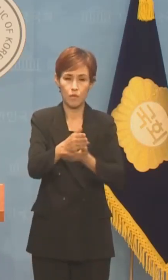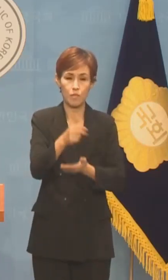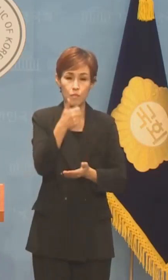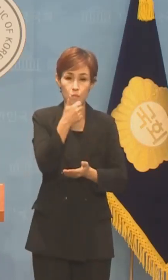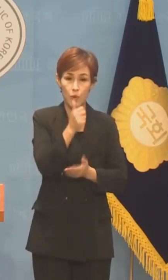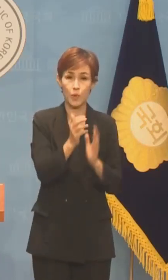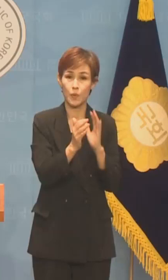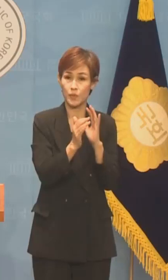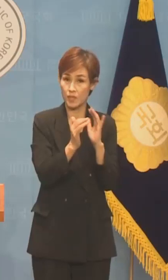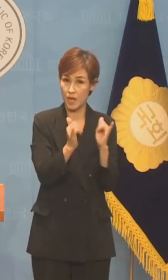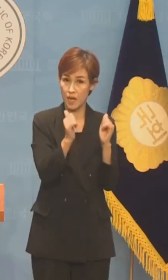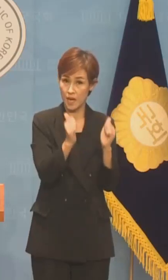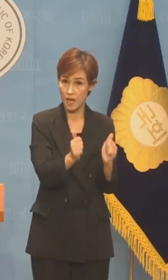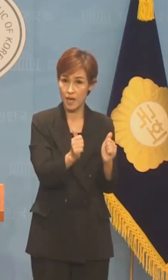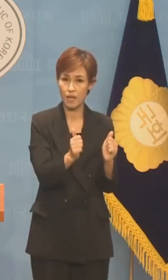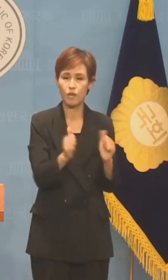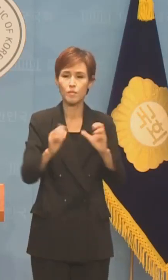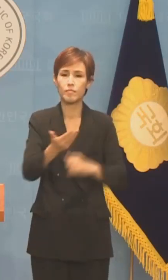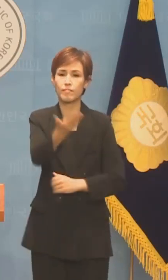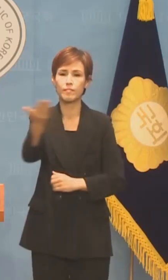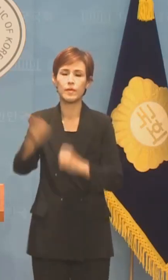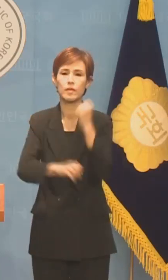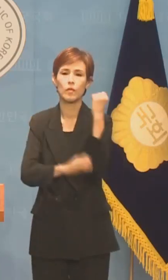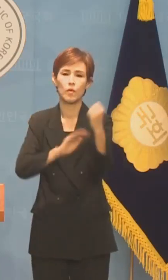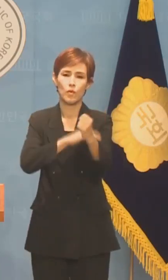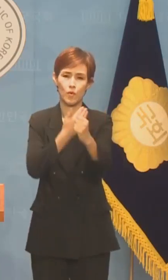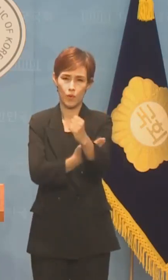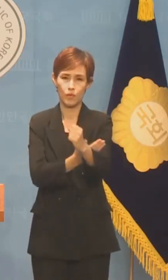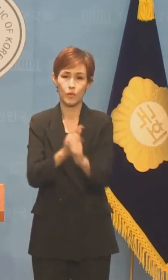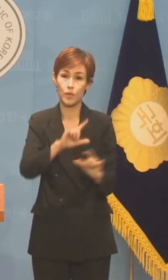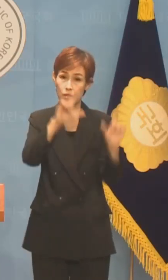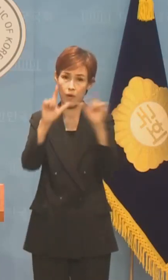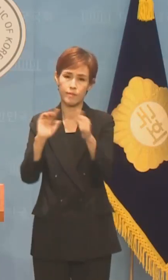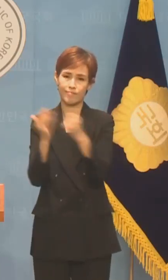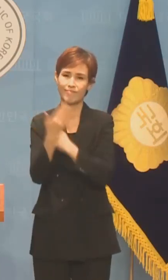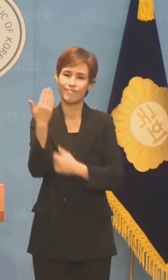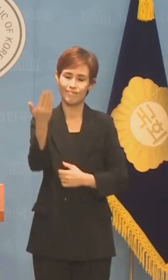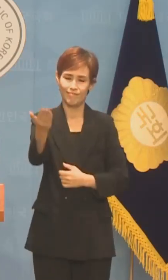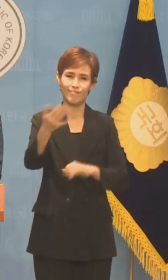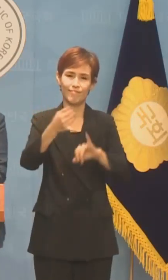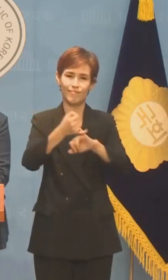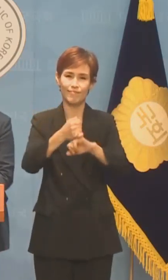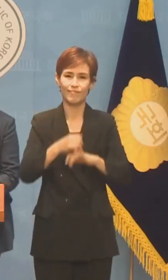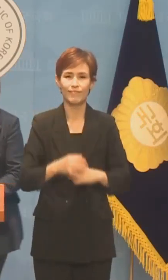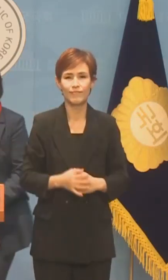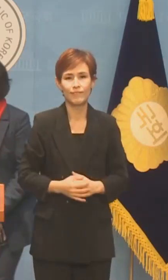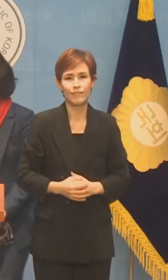변호사들이 국민 여러분의 기본권과 일상을 지켜드리겠습니다.